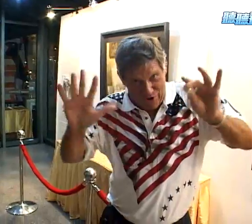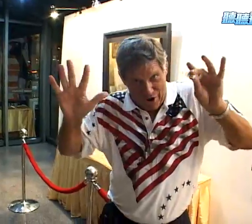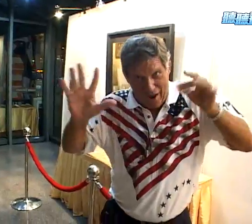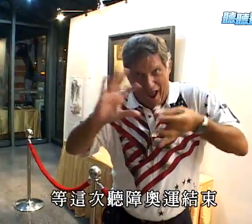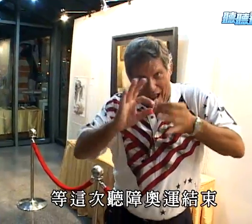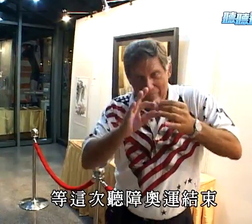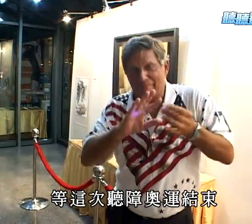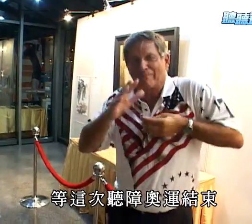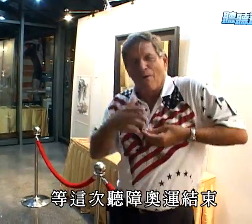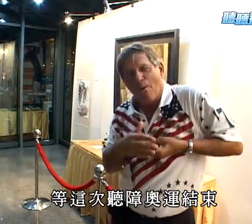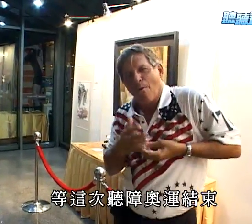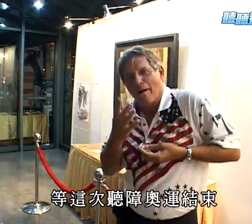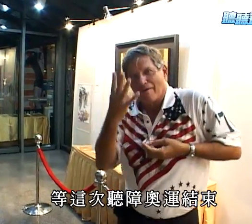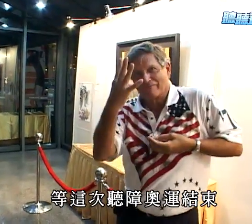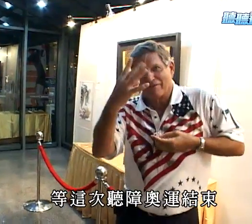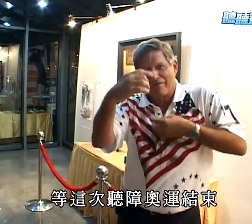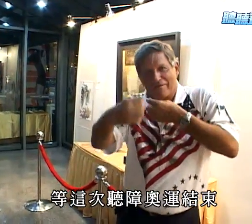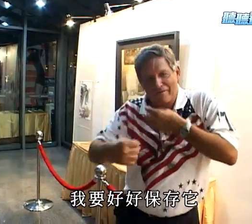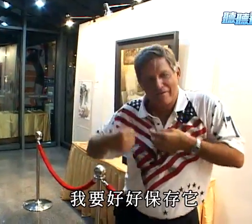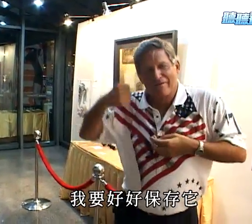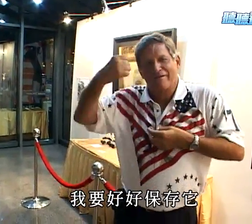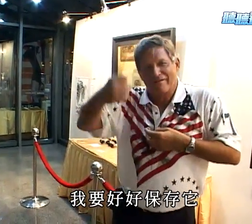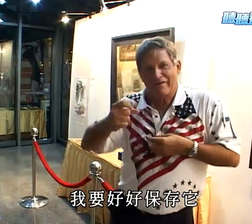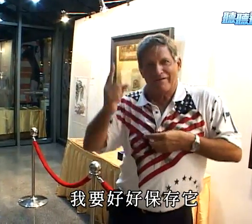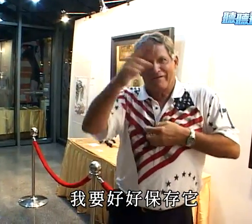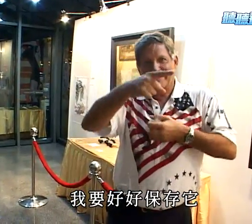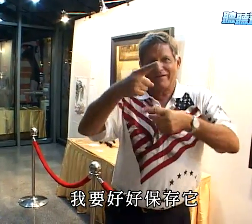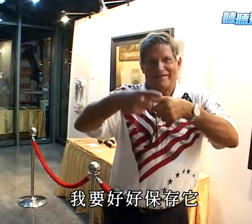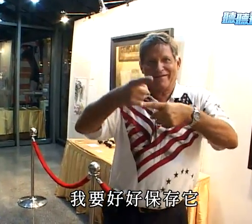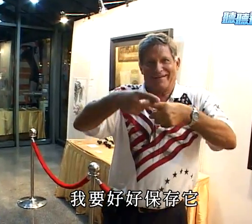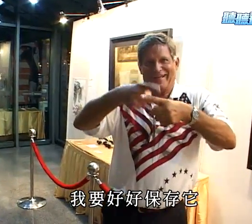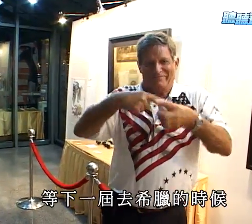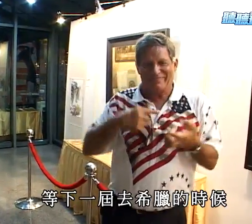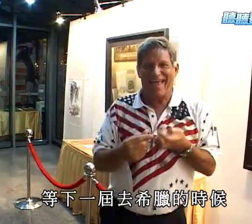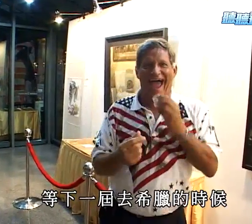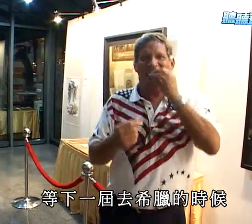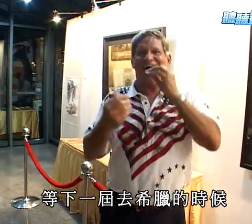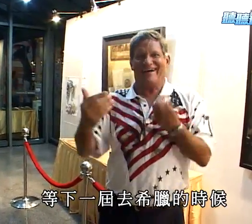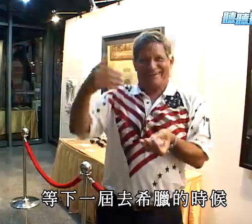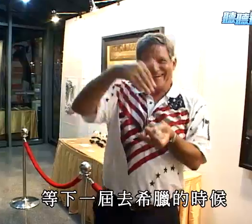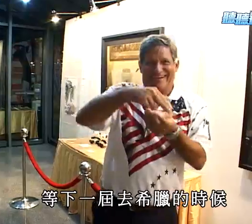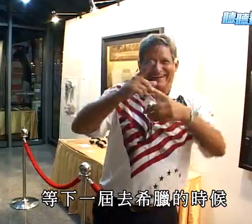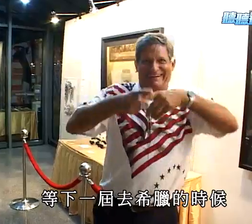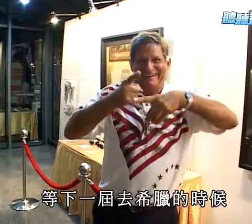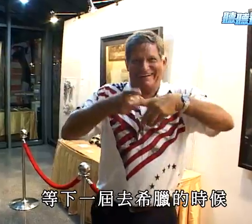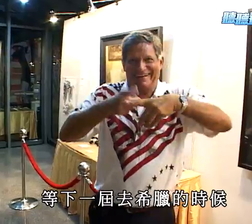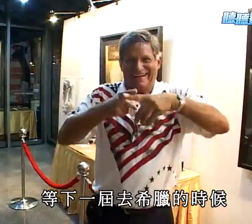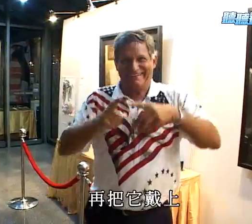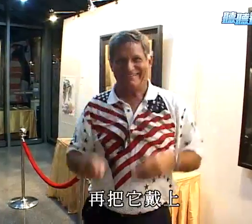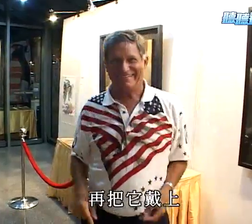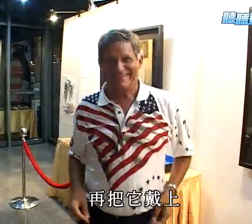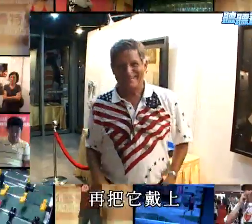等这次听障奥运结束啊，我要好好保存它，等下一届去希腊的时候啊，再把它带上。